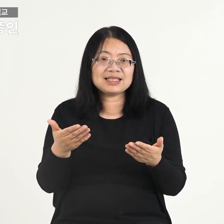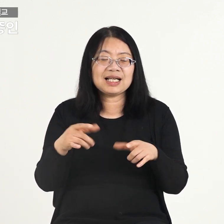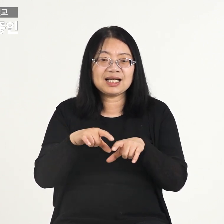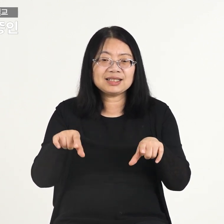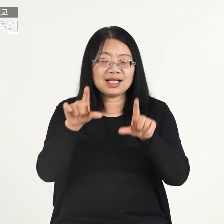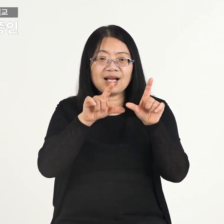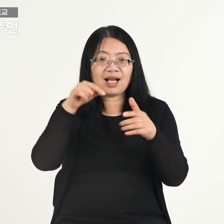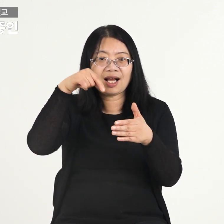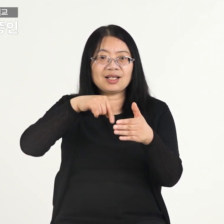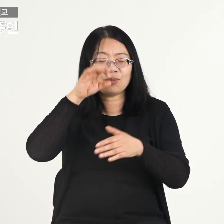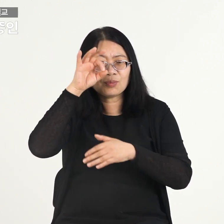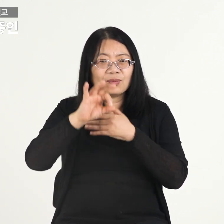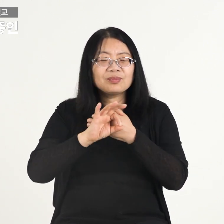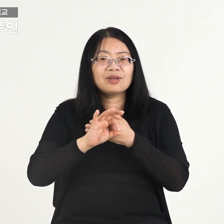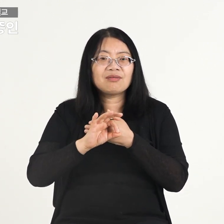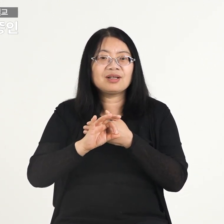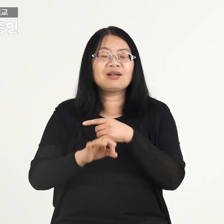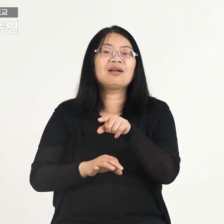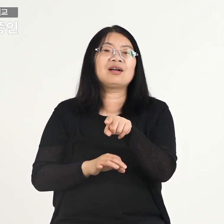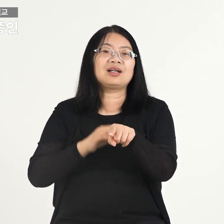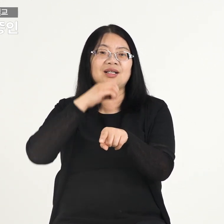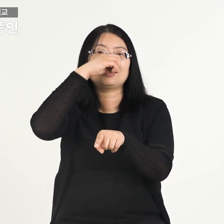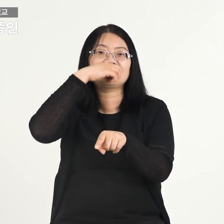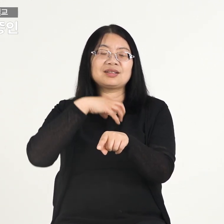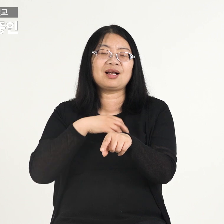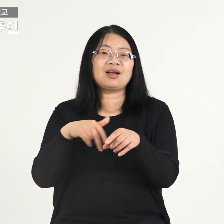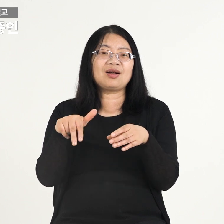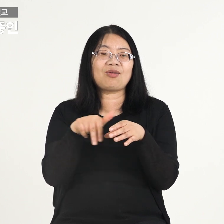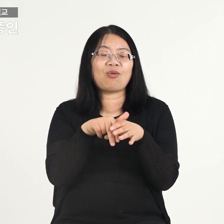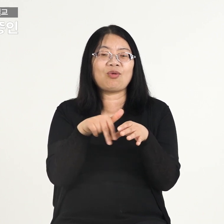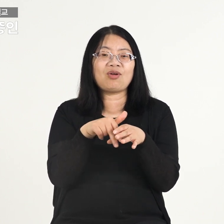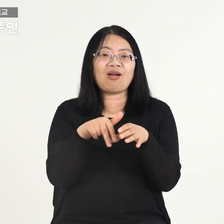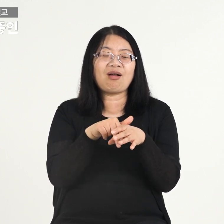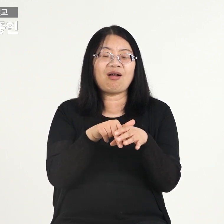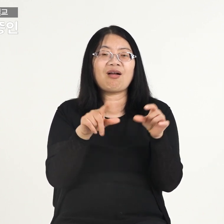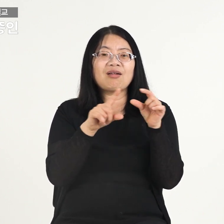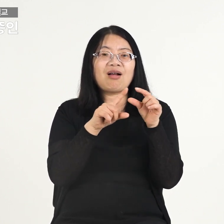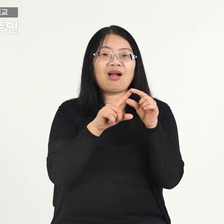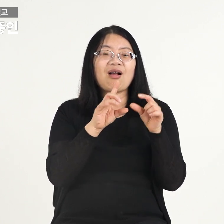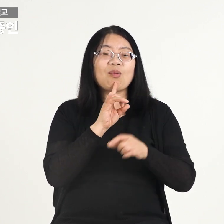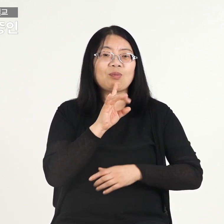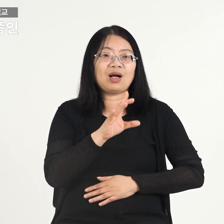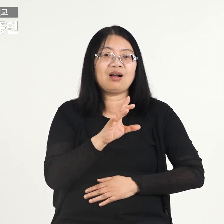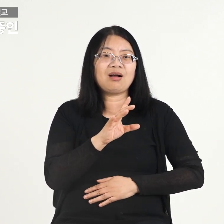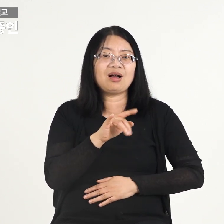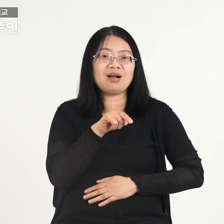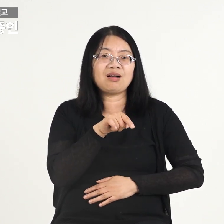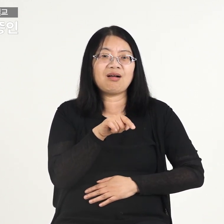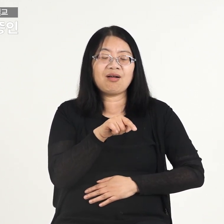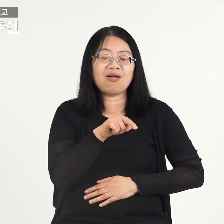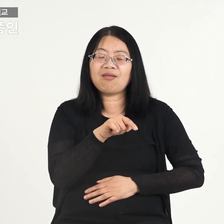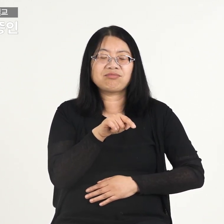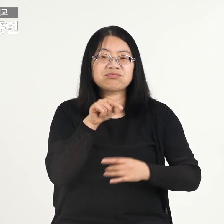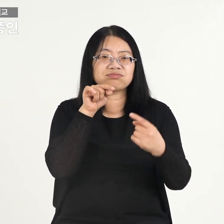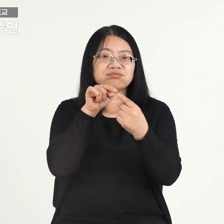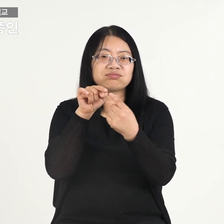일상의 현장에 보면 그거는 그냥 종교적인 어휘이지 그게 어디